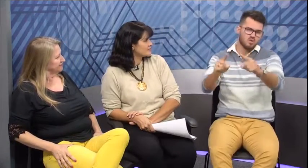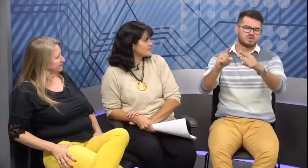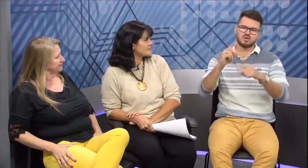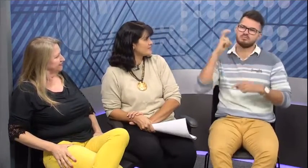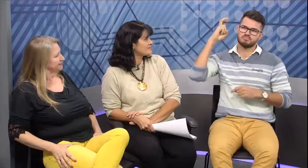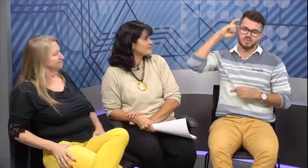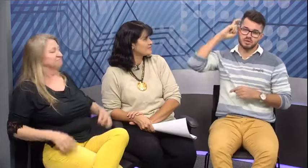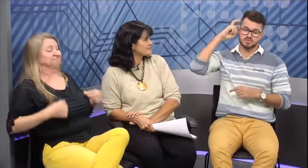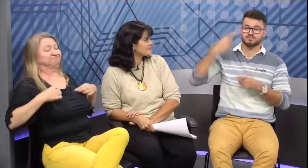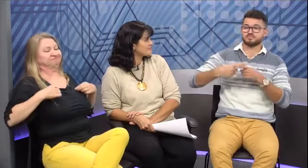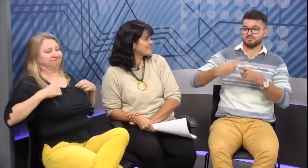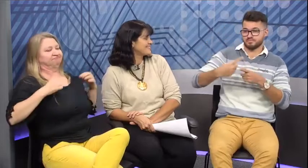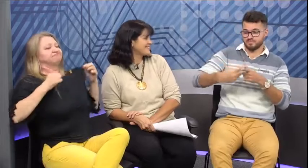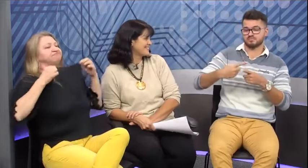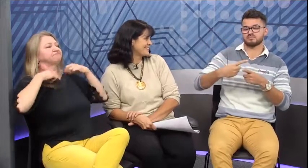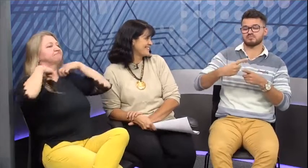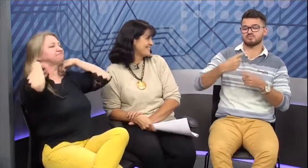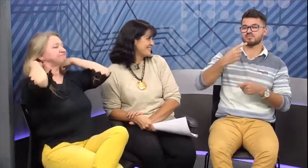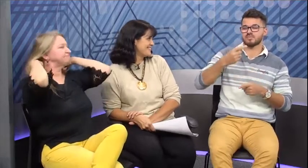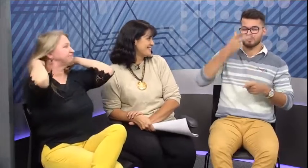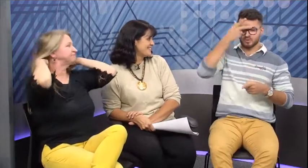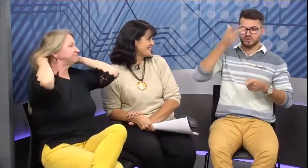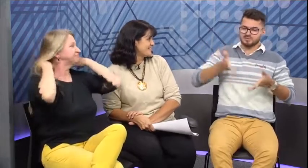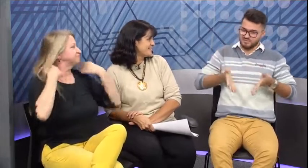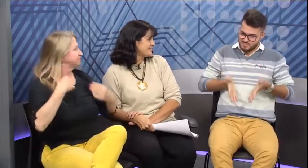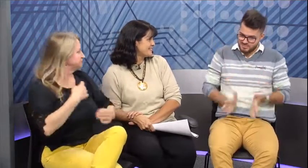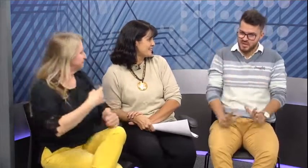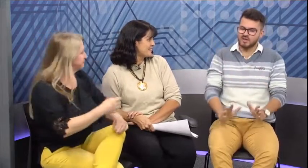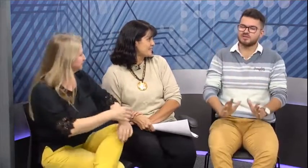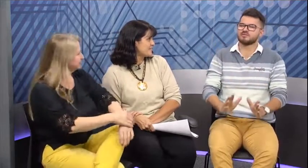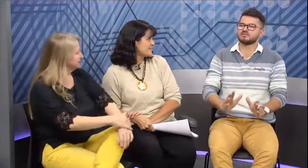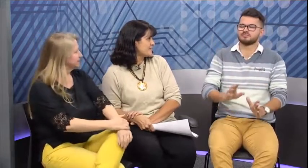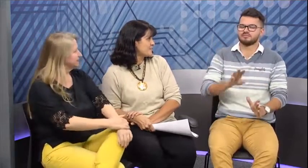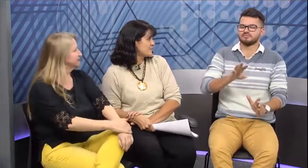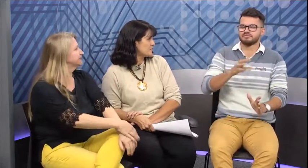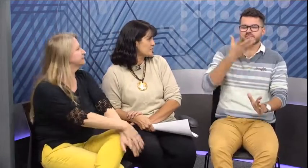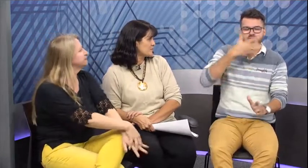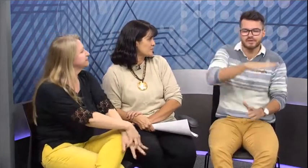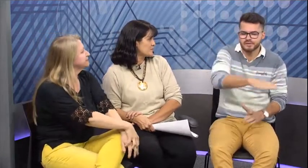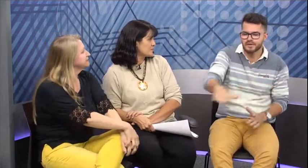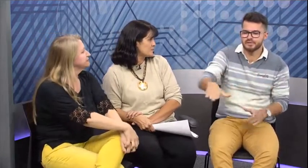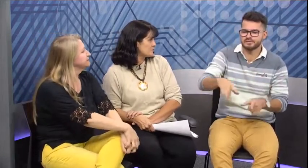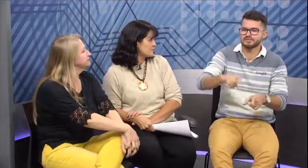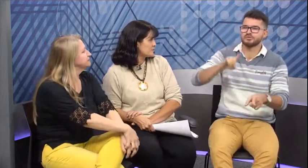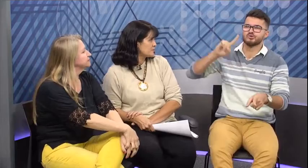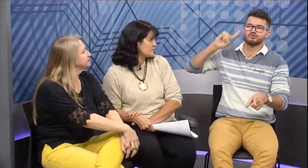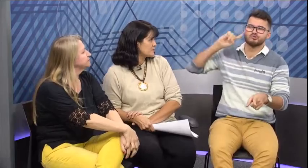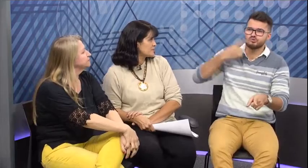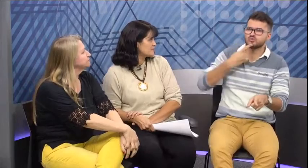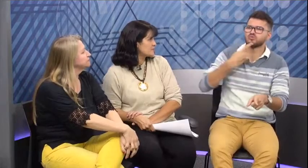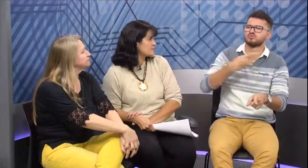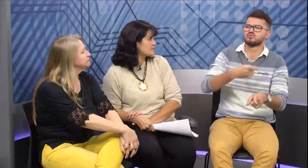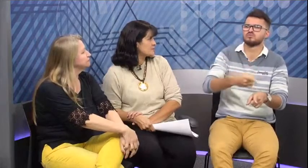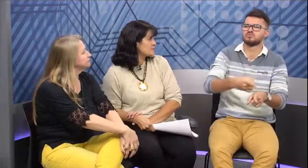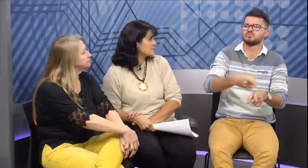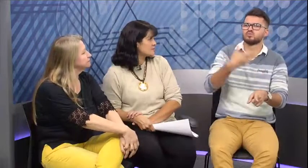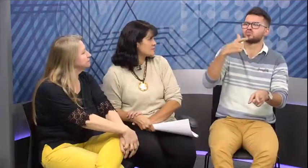eu acho que eu sou totalmente contra, né? Sou totalmente contra o implante coclear, porque a criança que nasceu